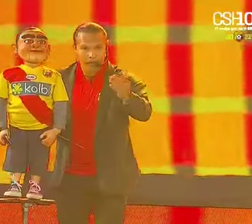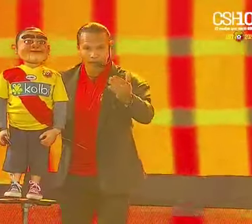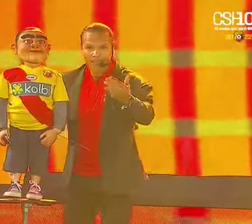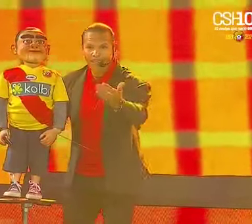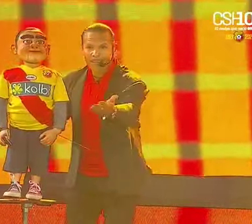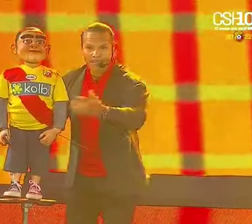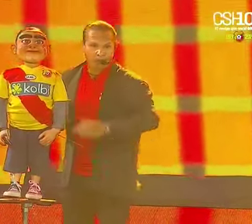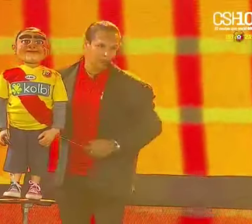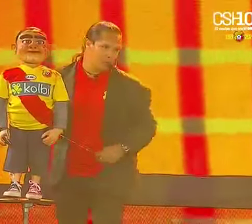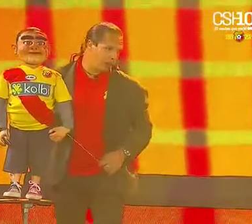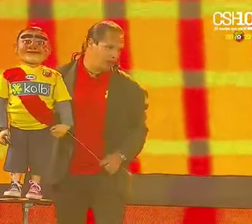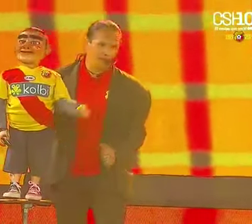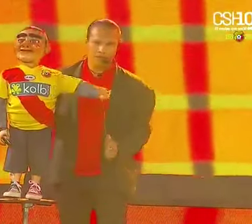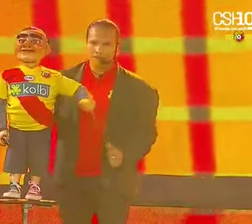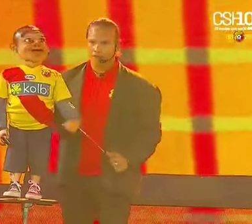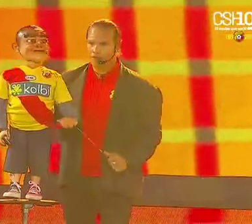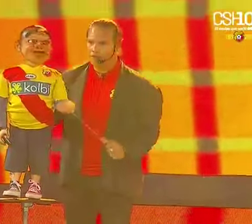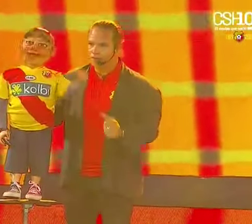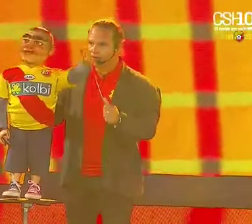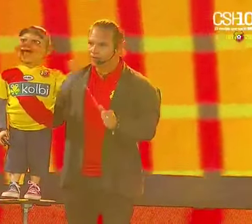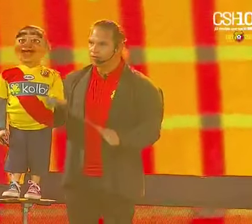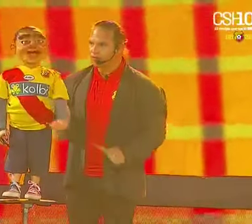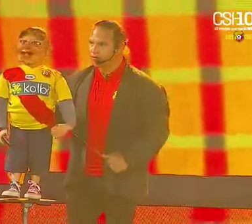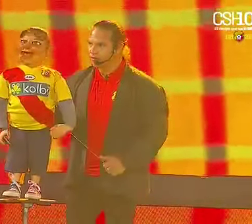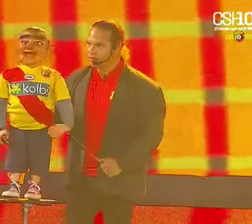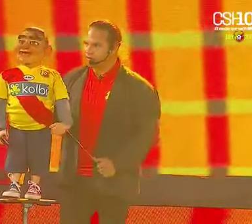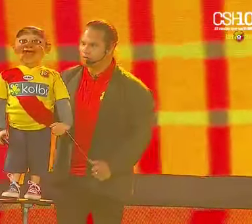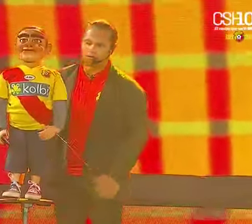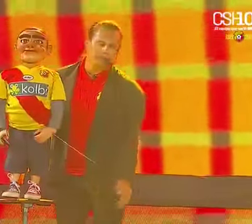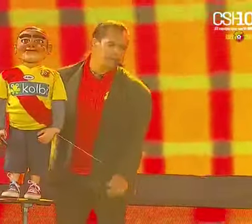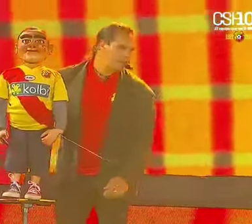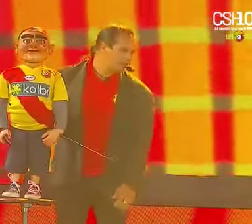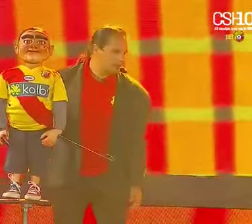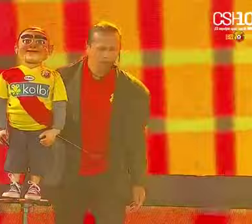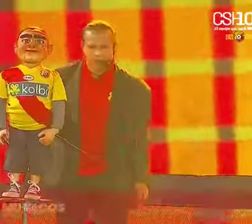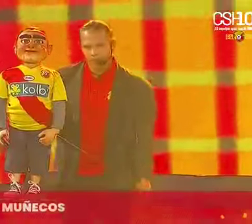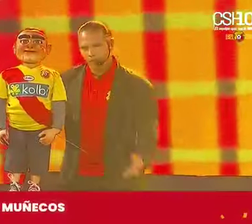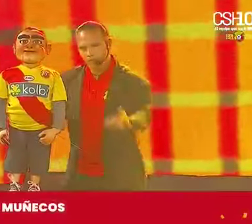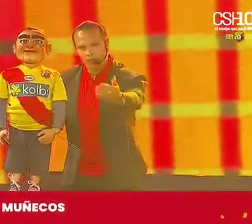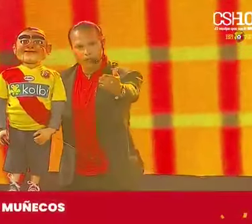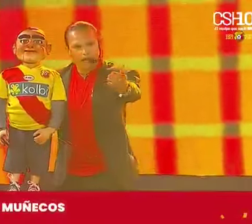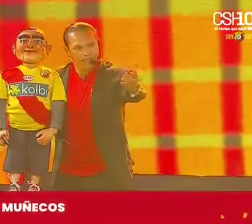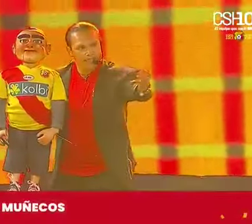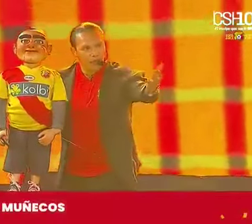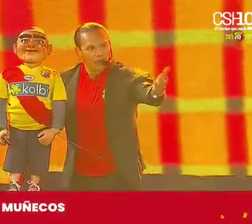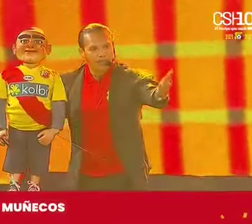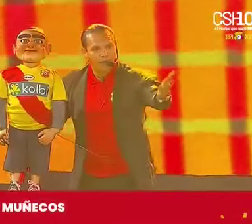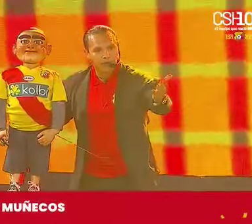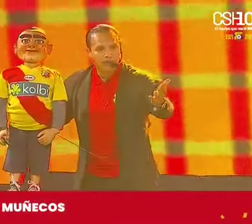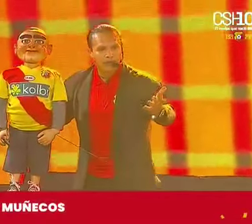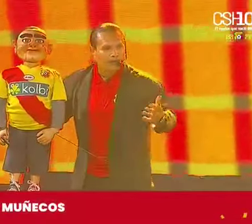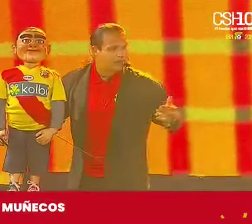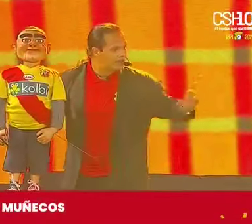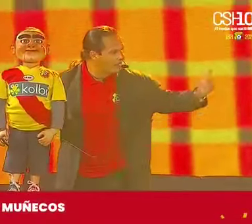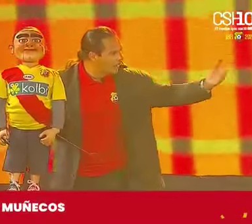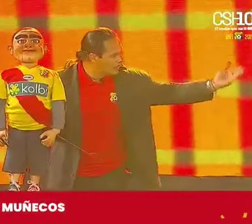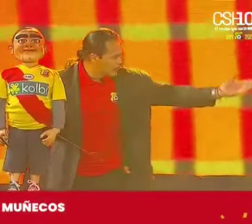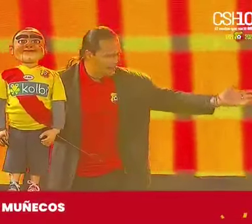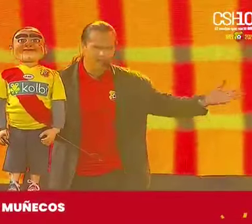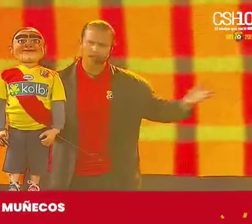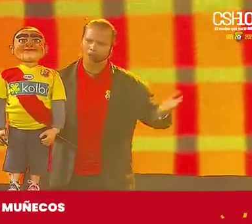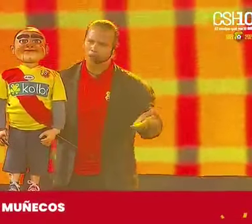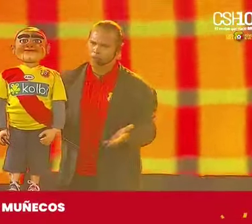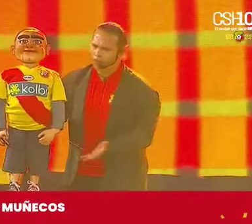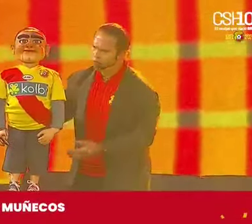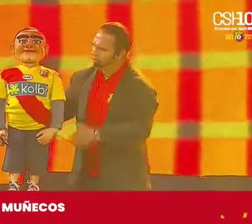¿Usted qué cree que estamos haciendo aquí? Ya, y el ridículo como siempre, brother. Oiga, cheque. Por favor, mire, aquí están todos mis amigos heredianos. Aquí está Carlos